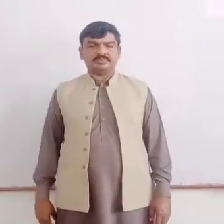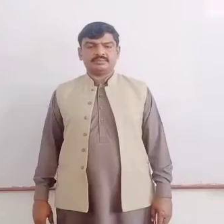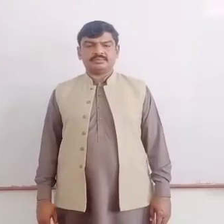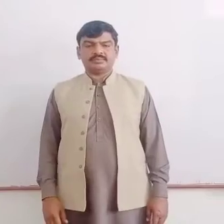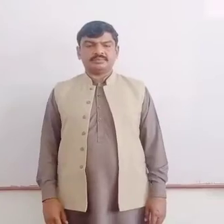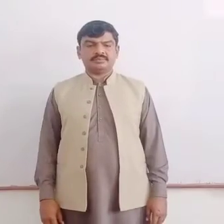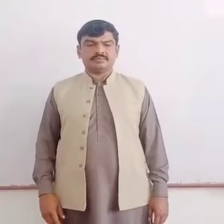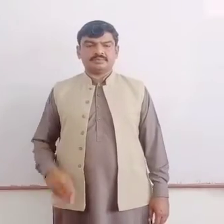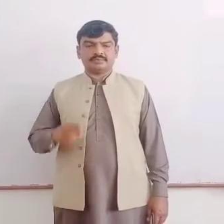गाली,